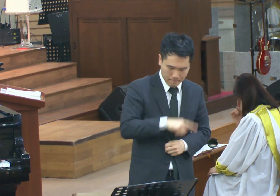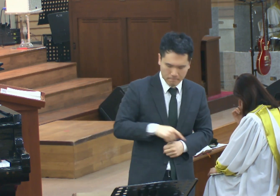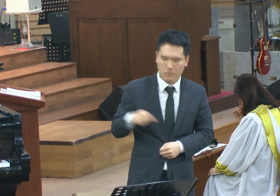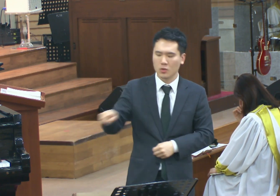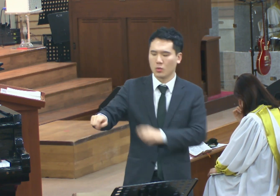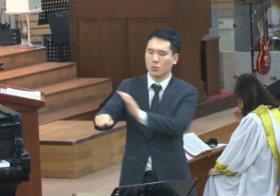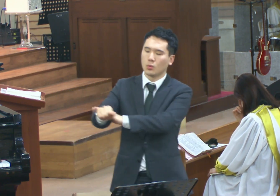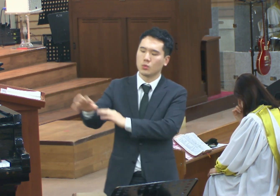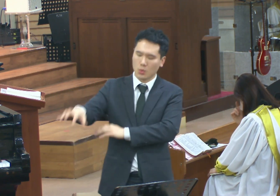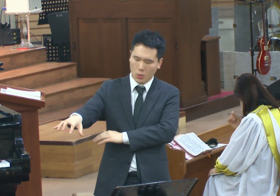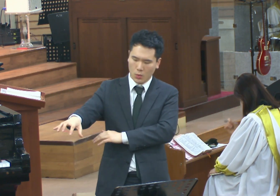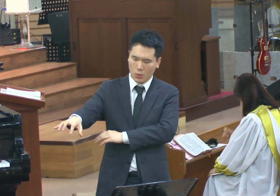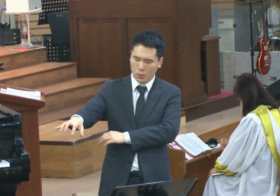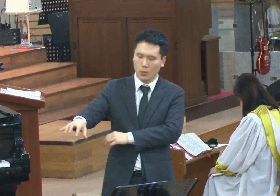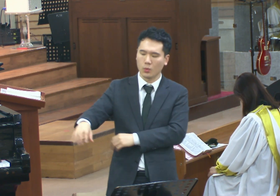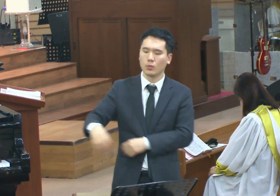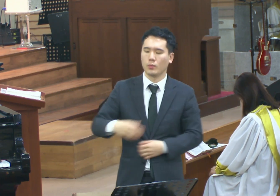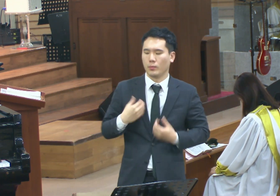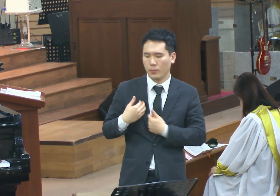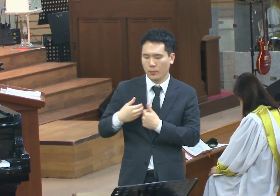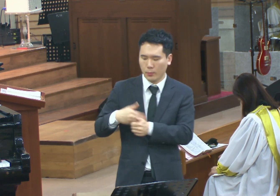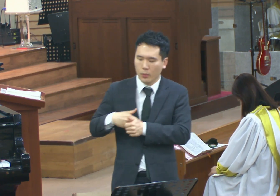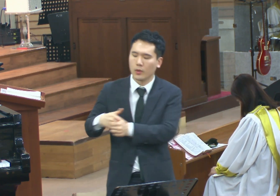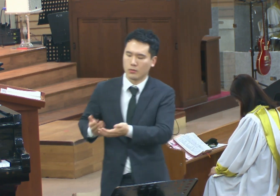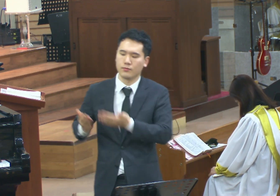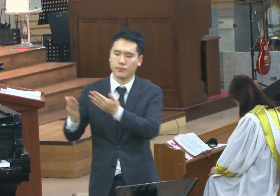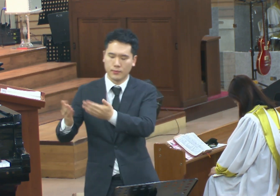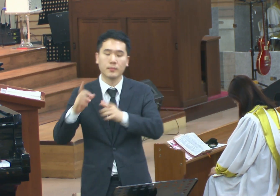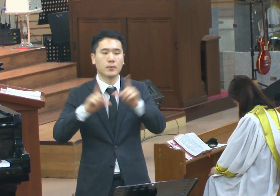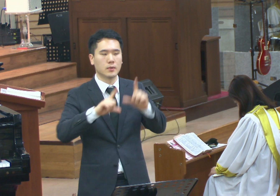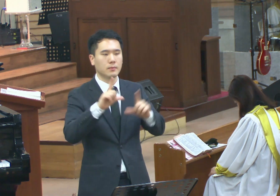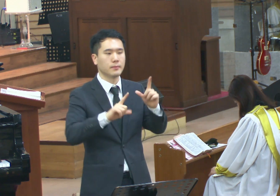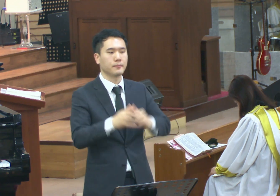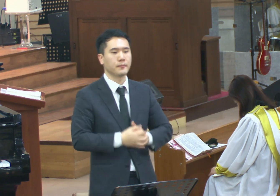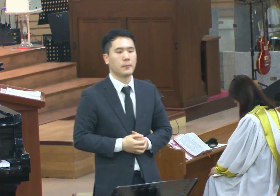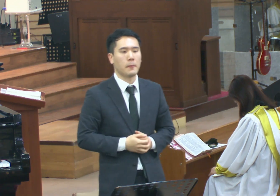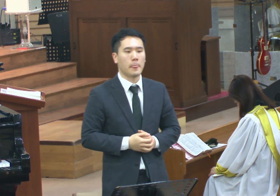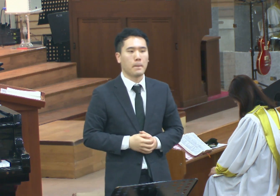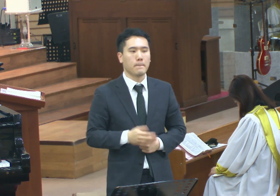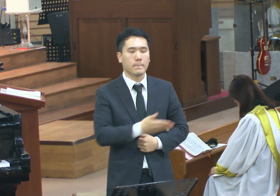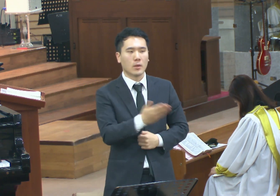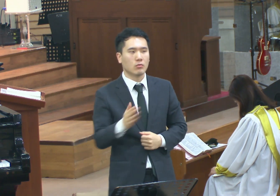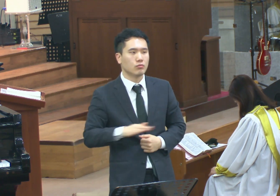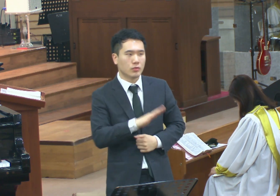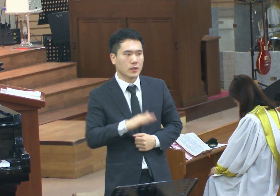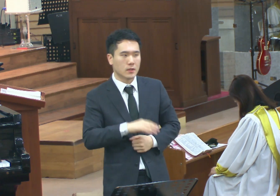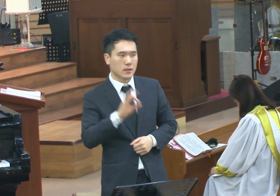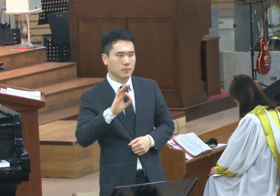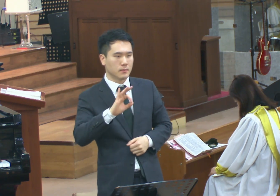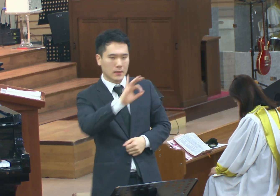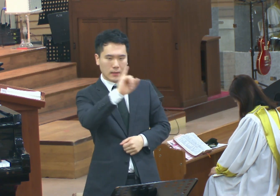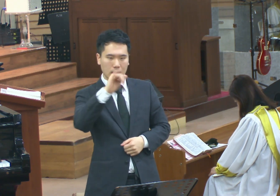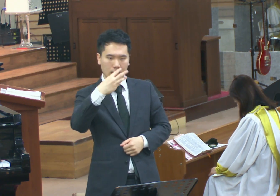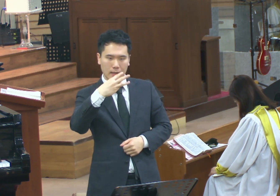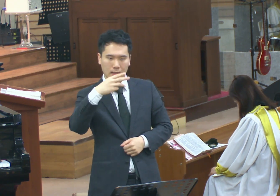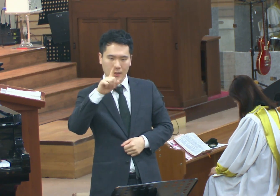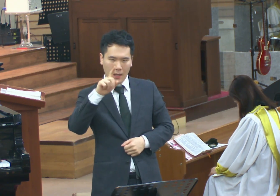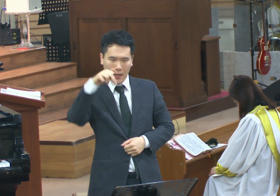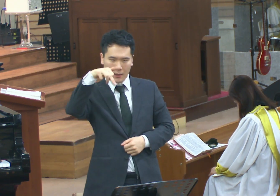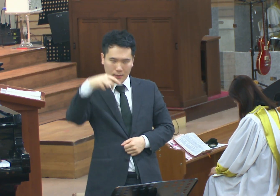이라크나 시리아 미군이 파견되면 6개월 순환 보직이에요. 그래서 계속 전쟁하지 않고 6개월 있다가 또